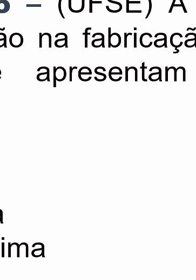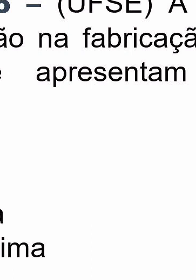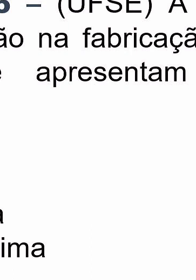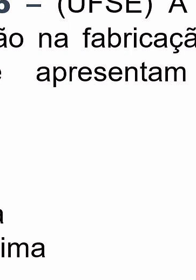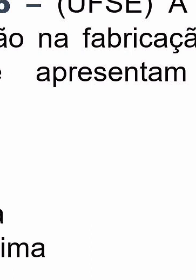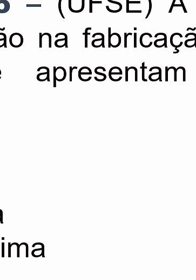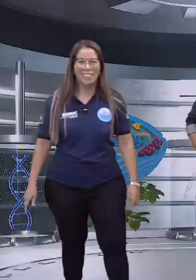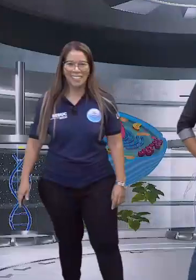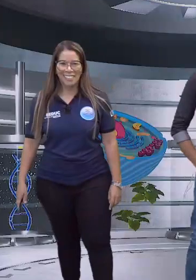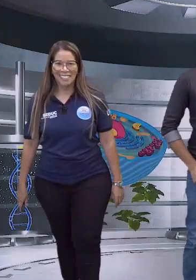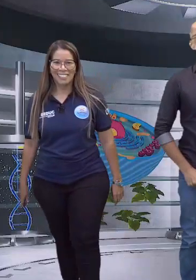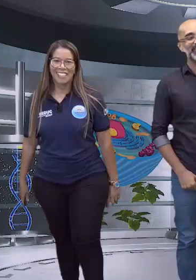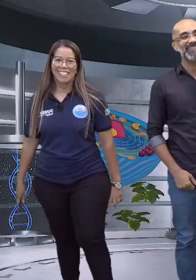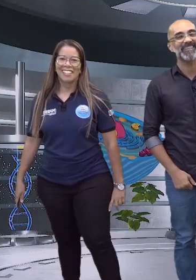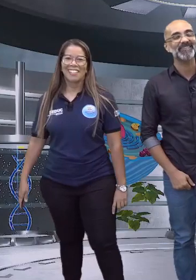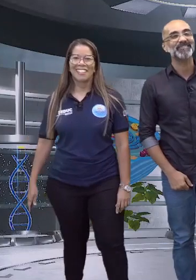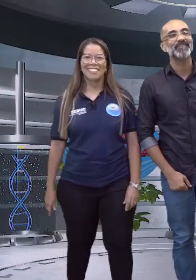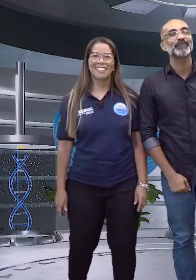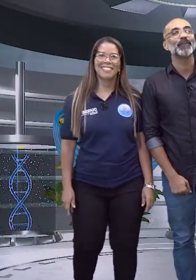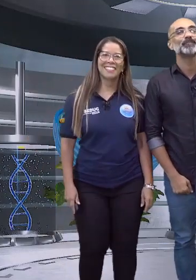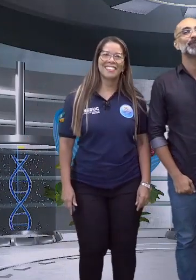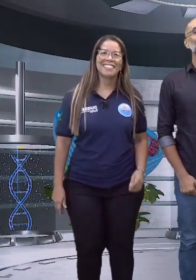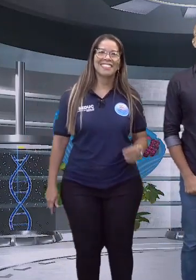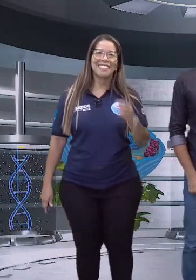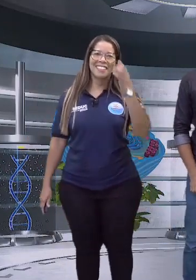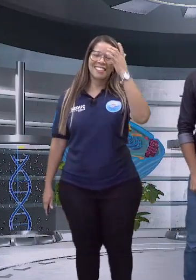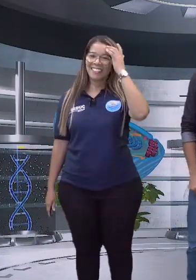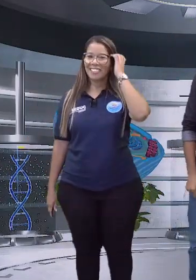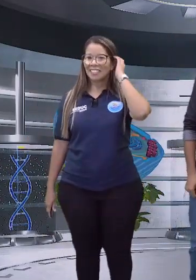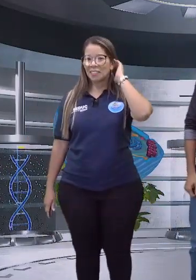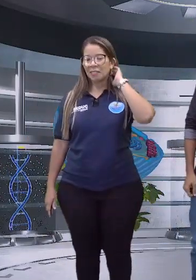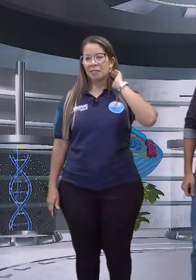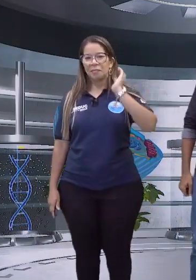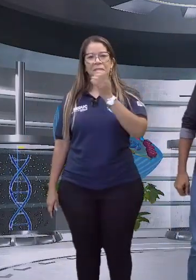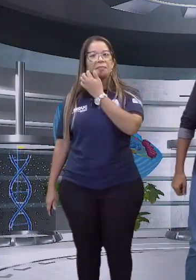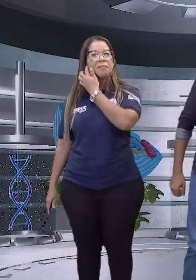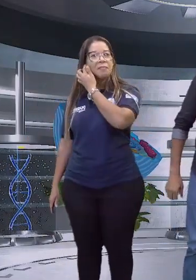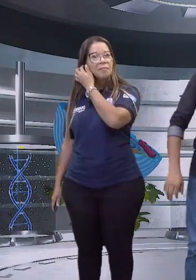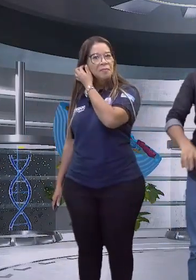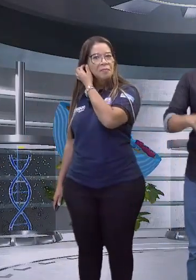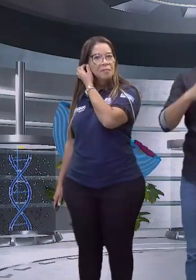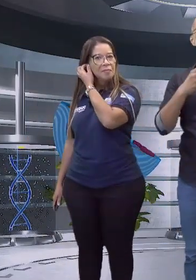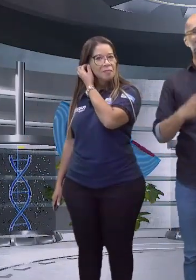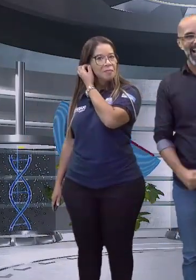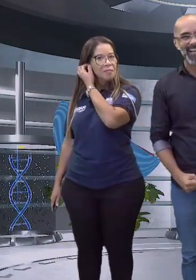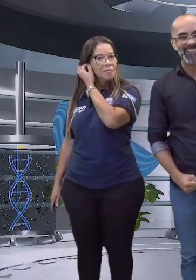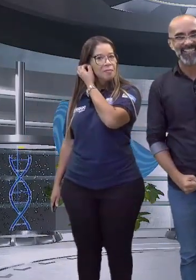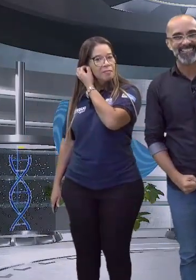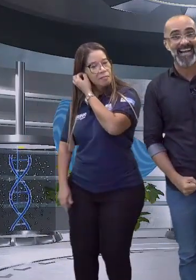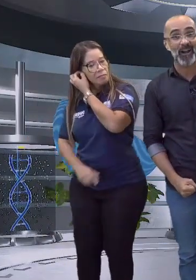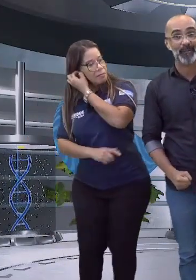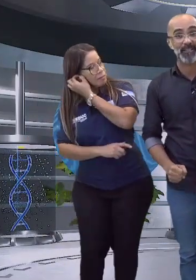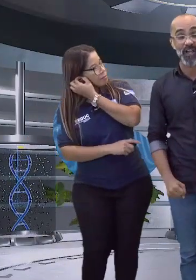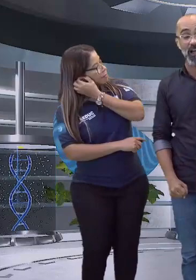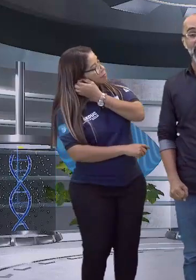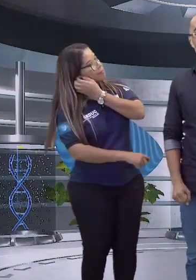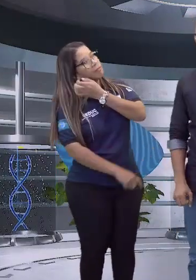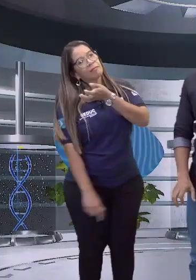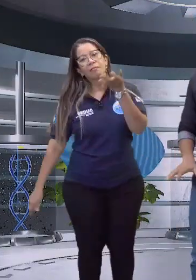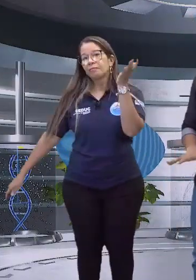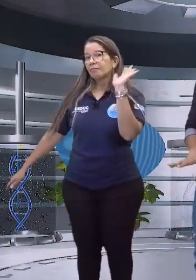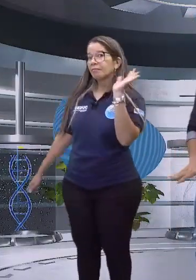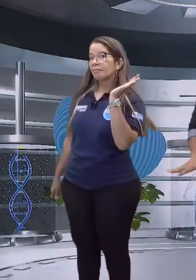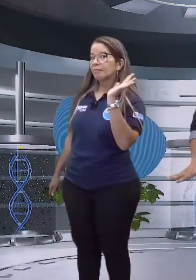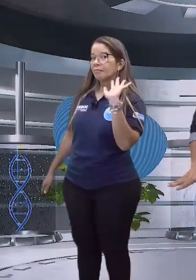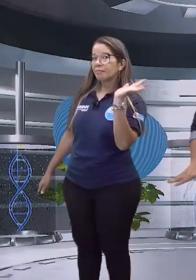Não é sugar. Suber. Meus queridos, foi muito bom estar com você, foi muito bom ficar aqui nessa aula, mas ó,